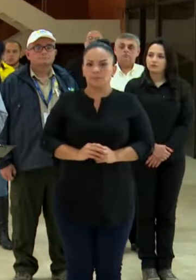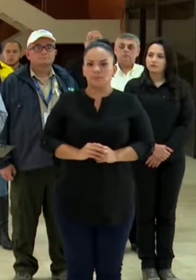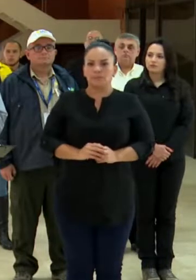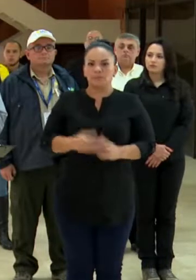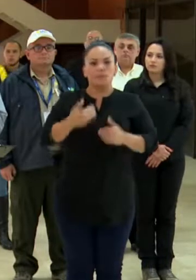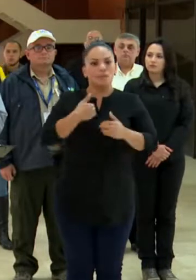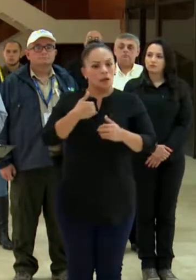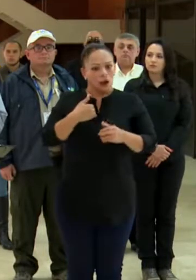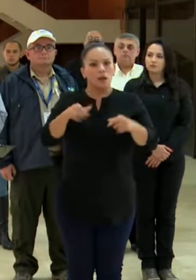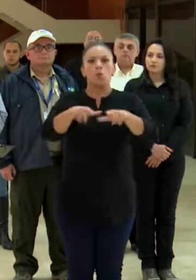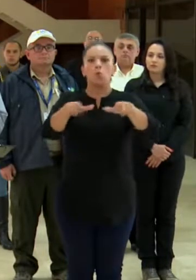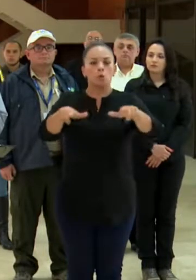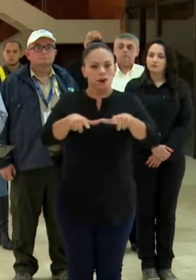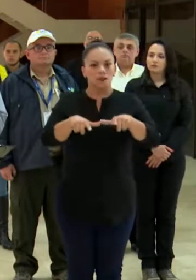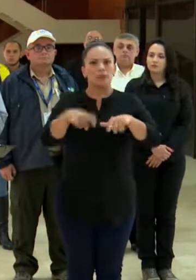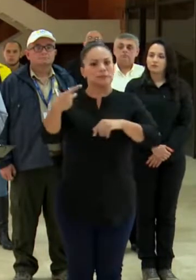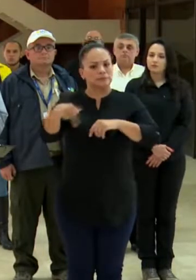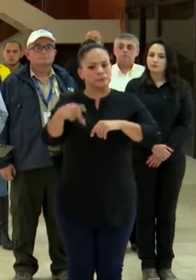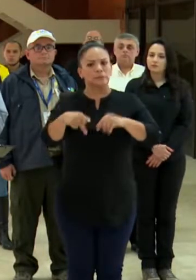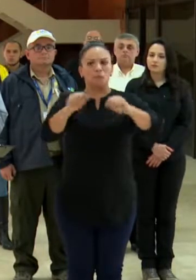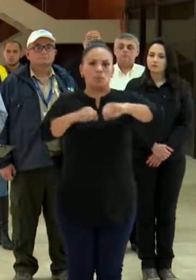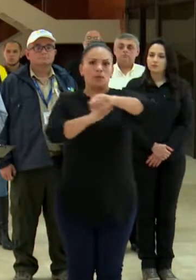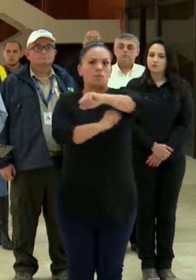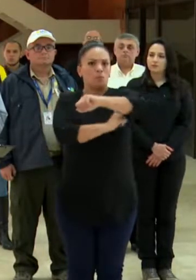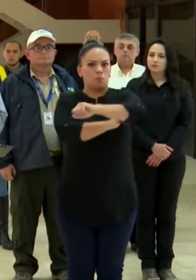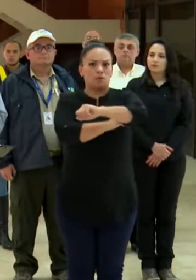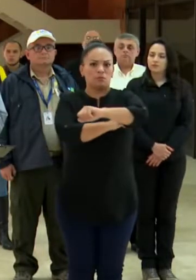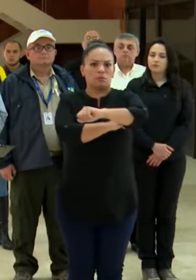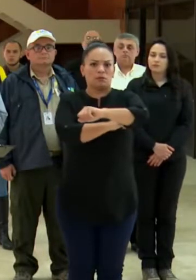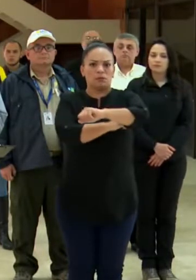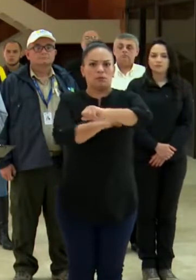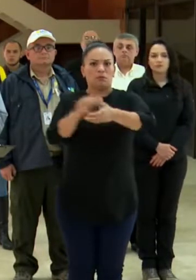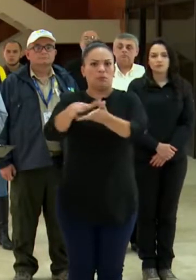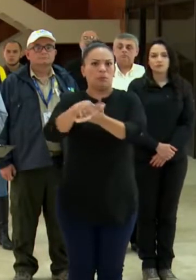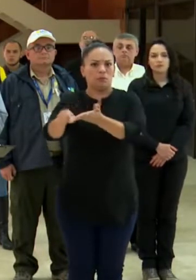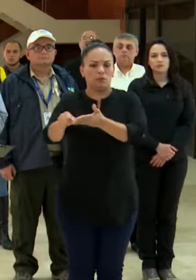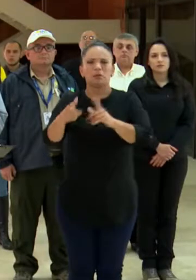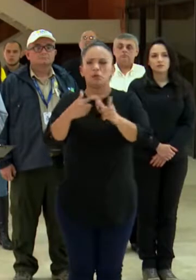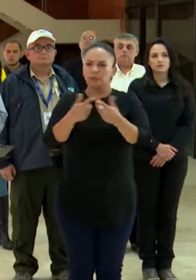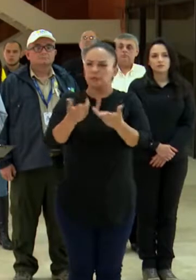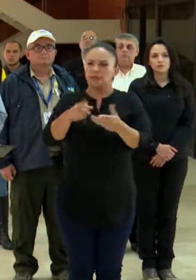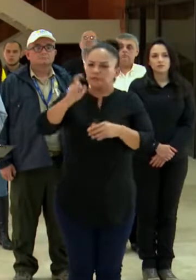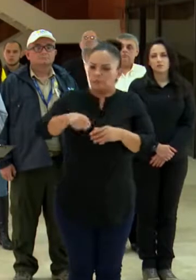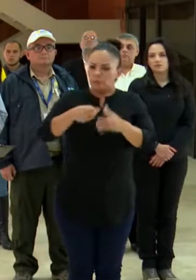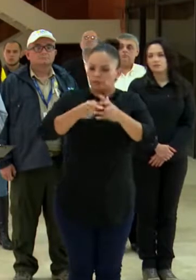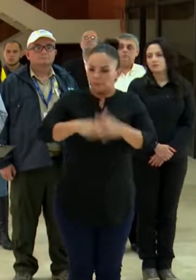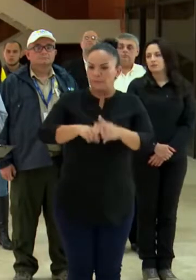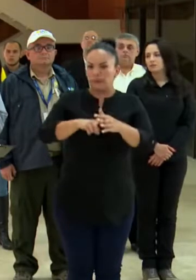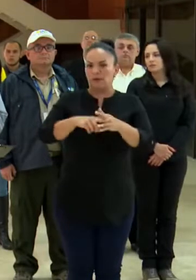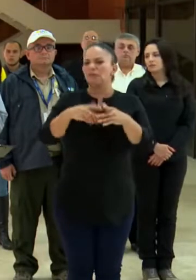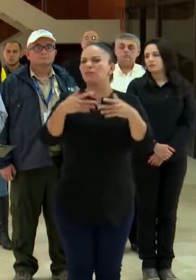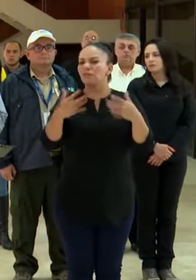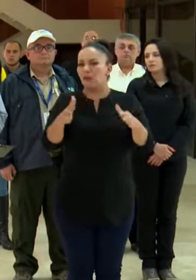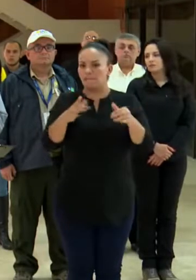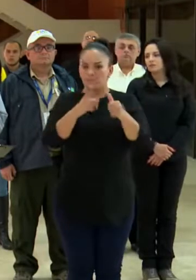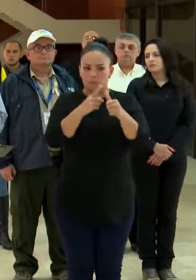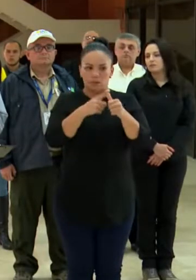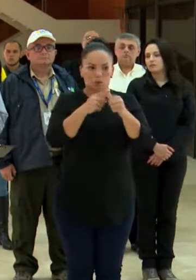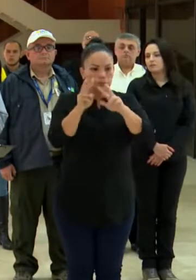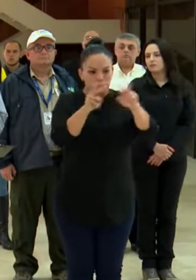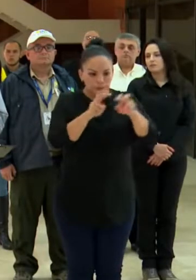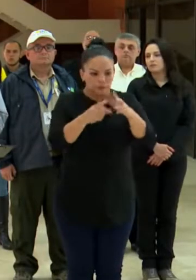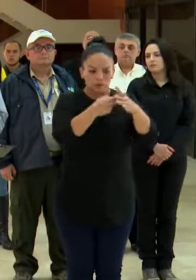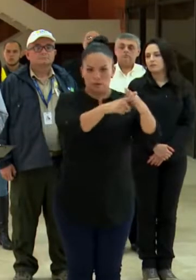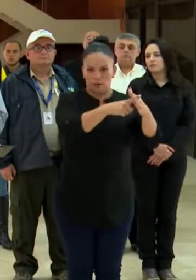lugares potenciales donde los puentes se pueden ir. Entonces, hay que empezar a moverse no solo a reparar lo que está